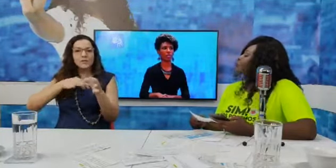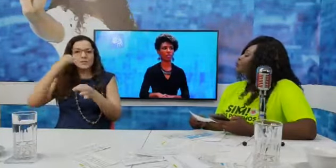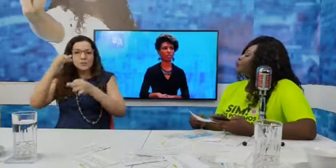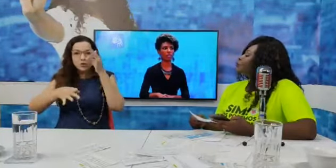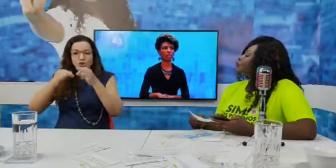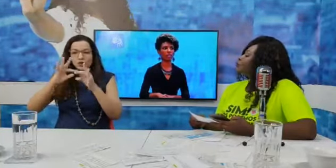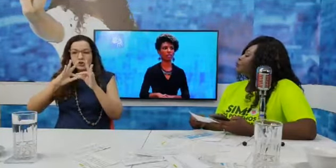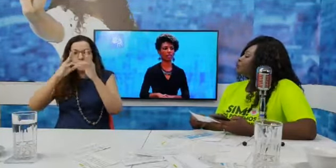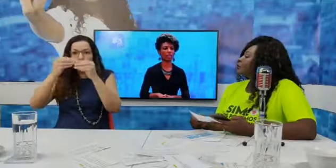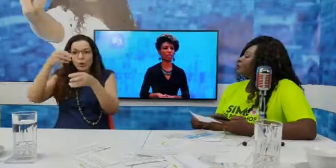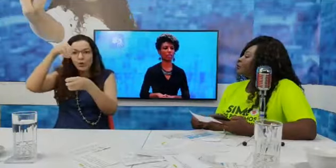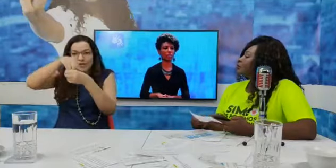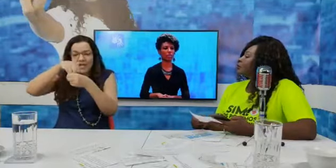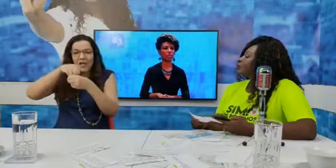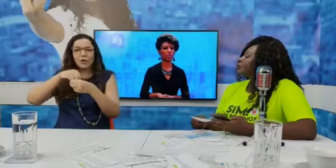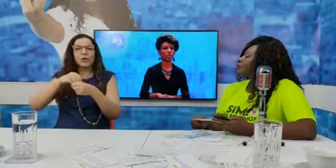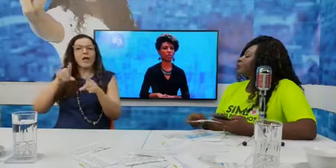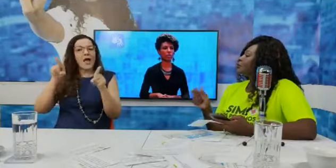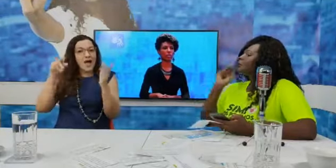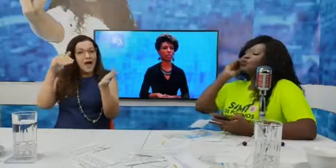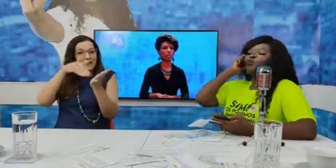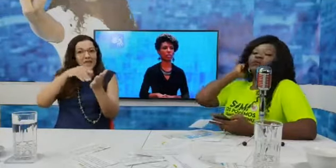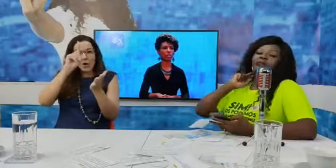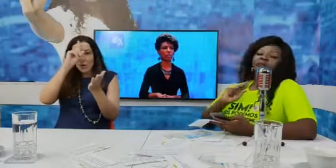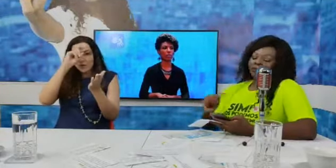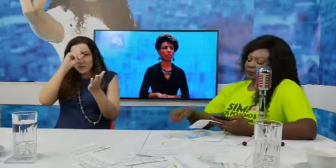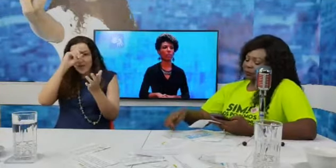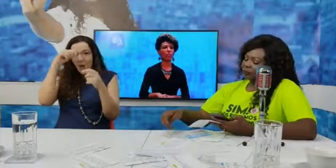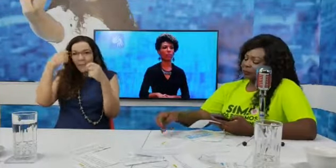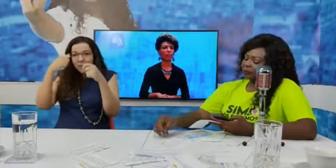com o escrivão, lá na polícia, o juiz, todos dentro.